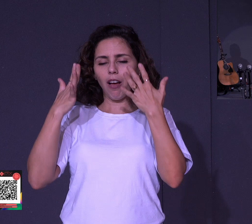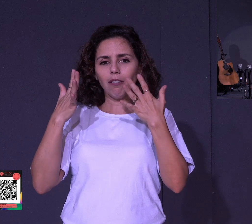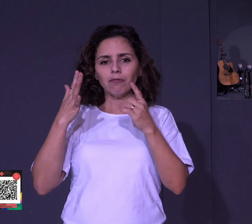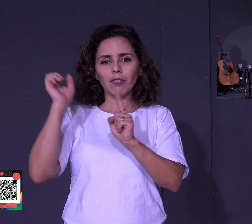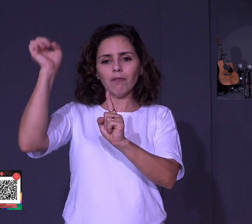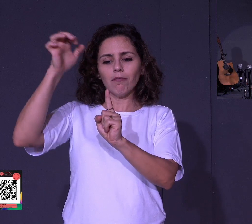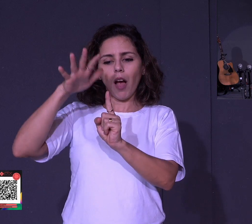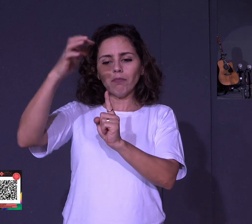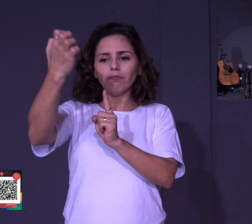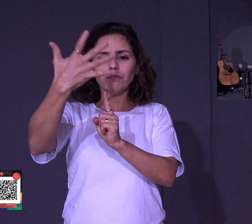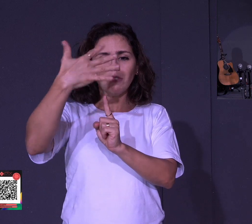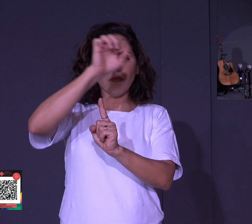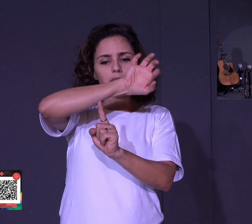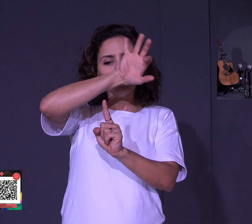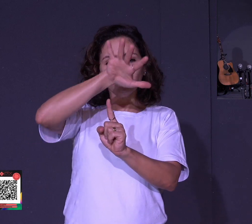torna pregação.